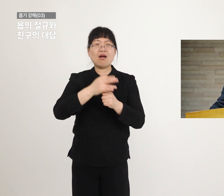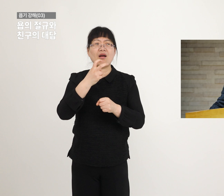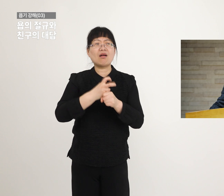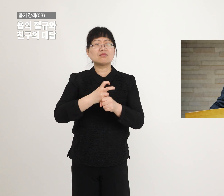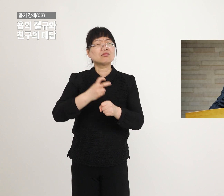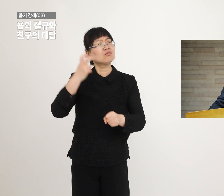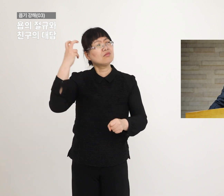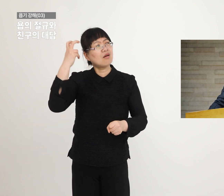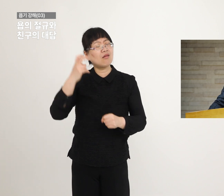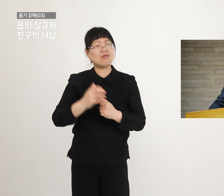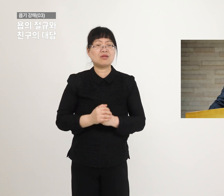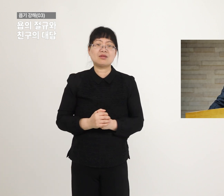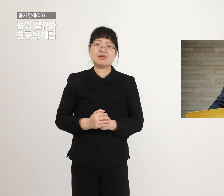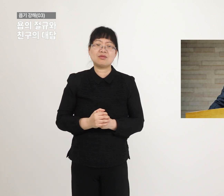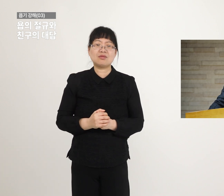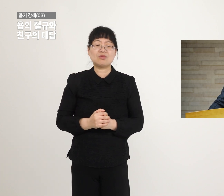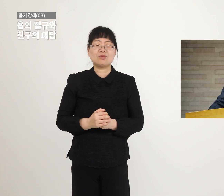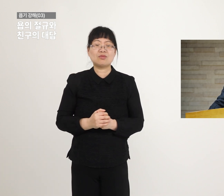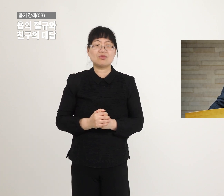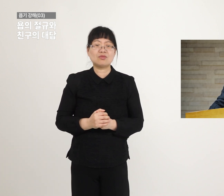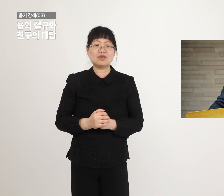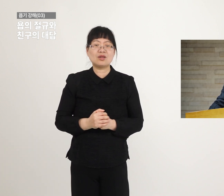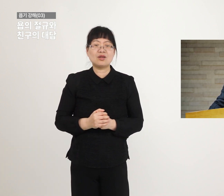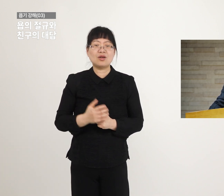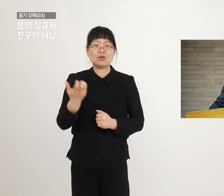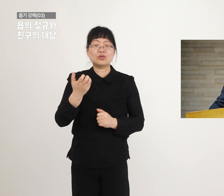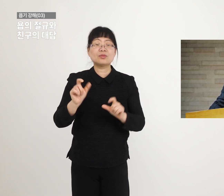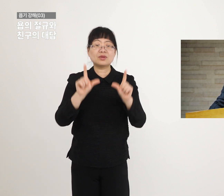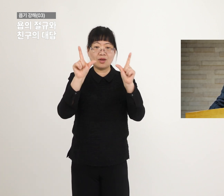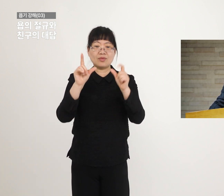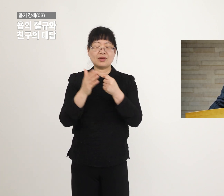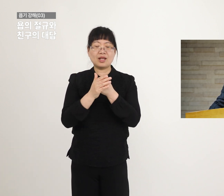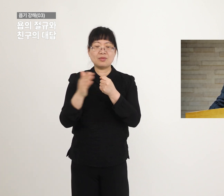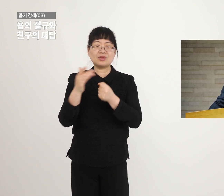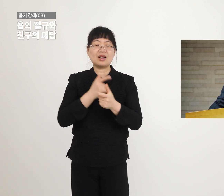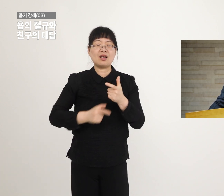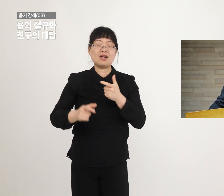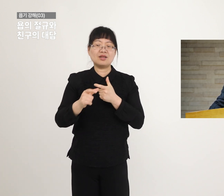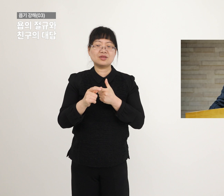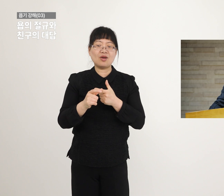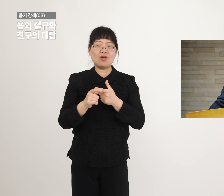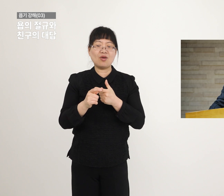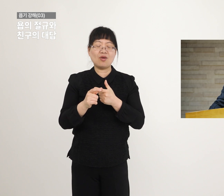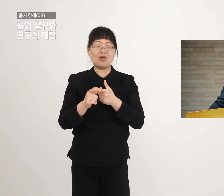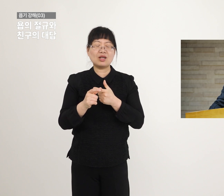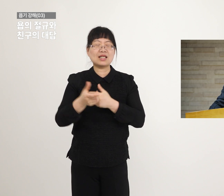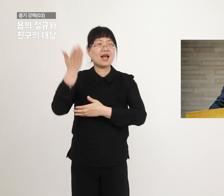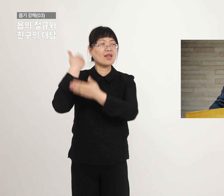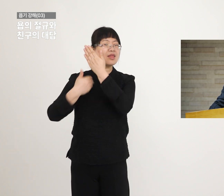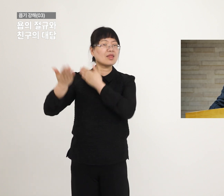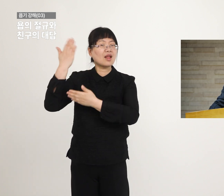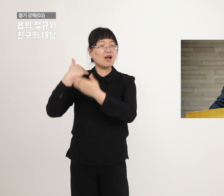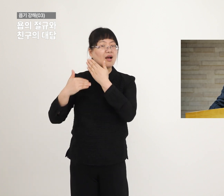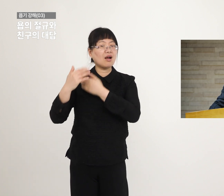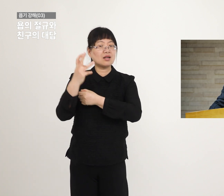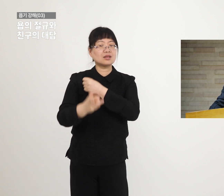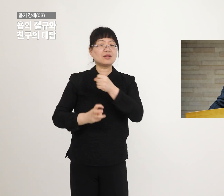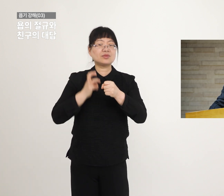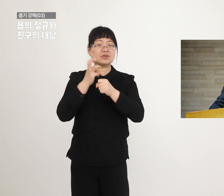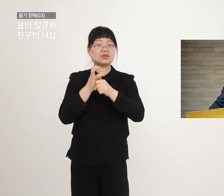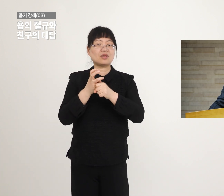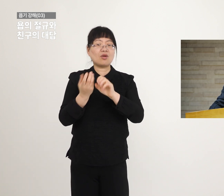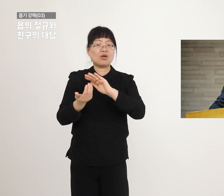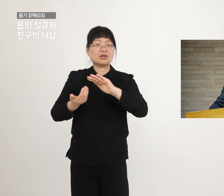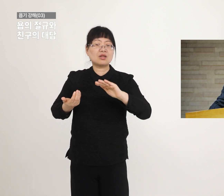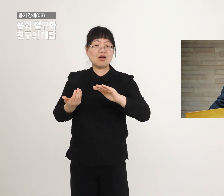년 전, 20몇 년이 뭐예요 벌써? 90년대니까 훨씬 넘었겠죠? 그건 한 30년